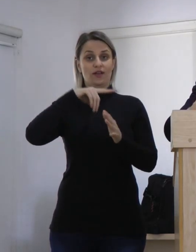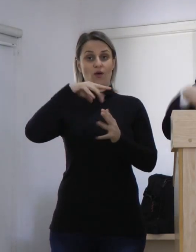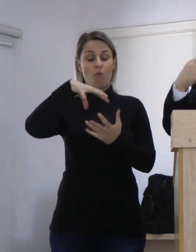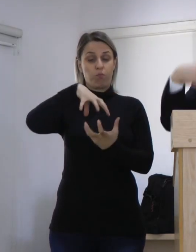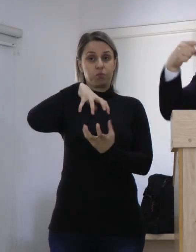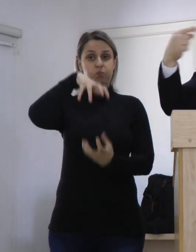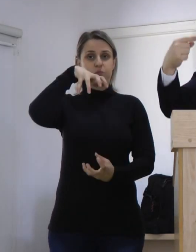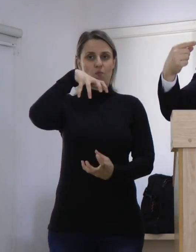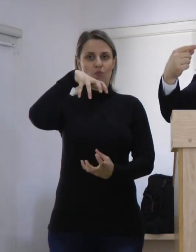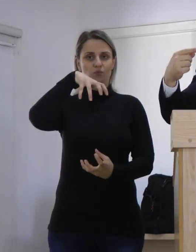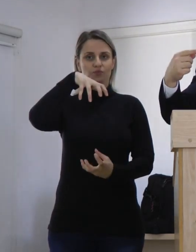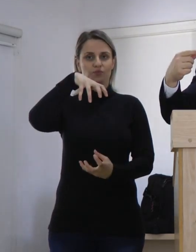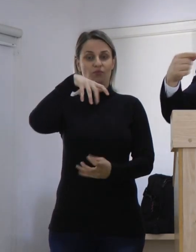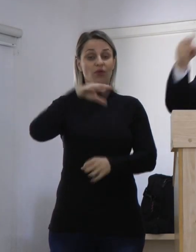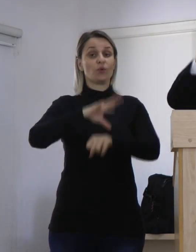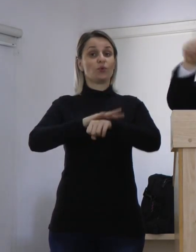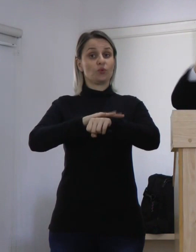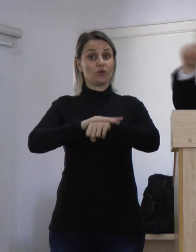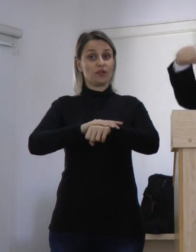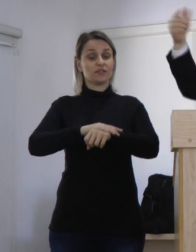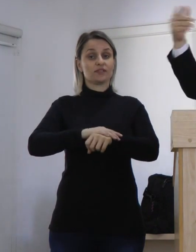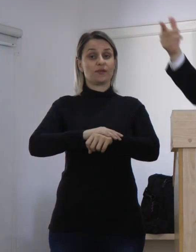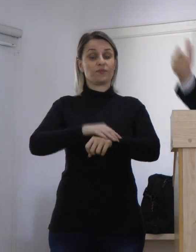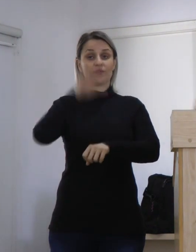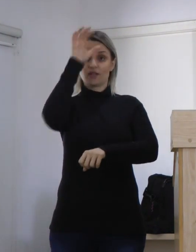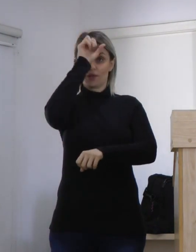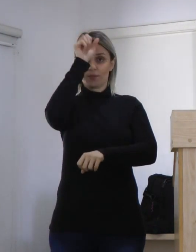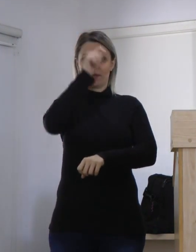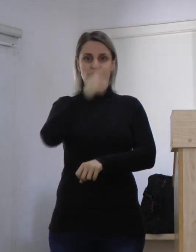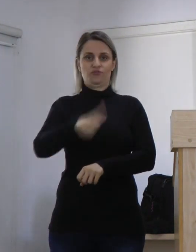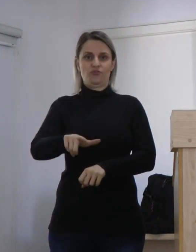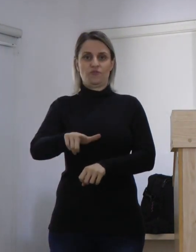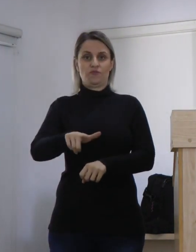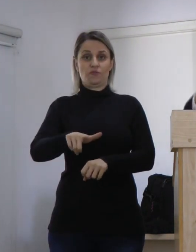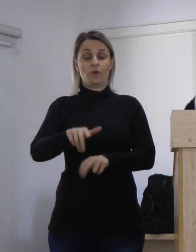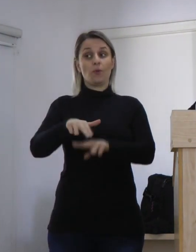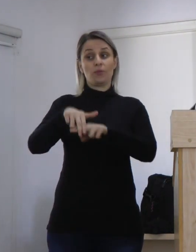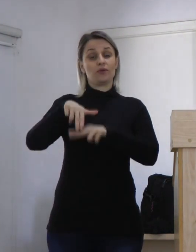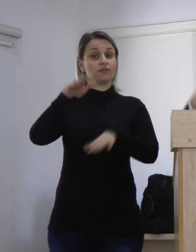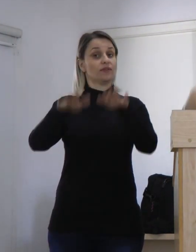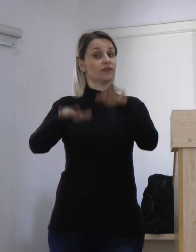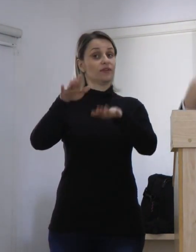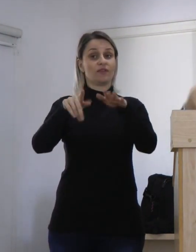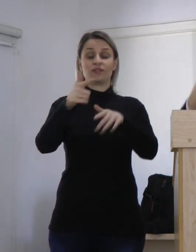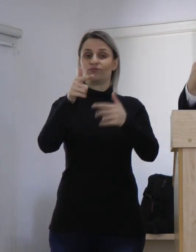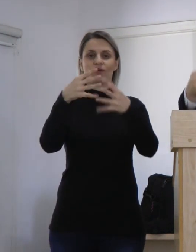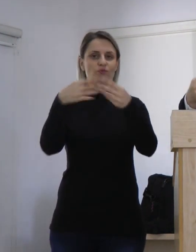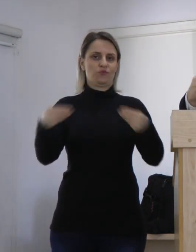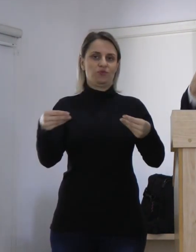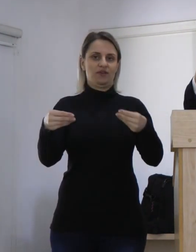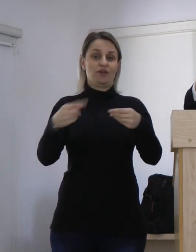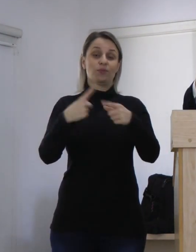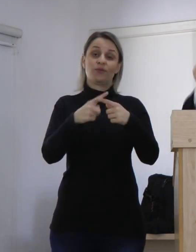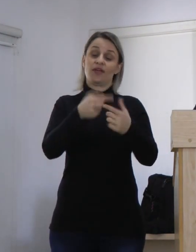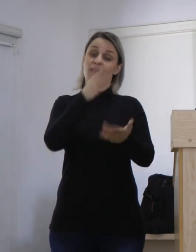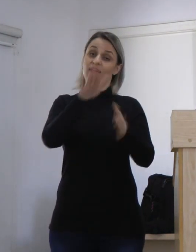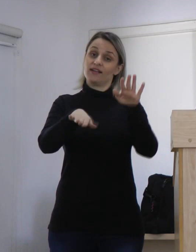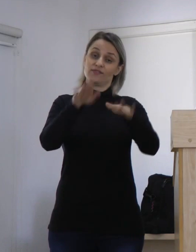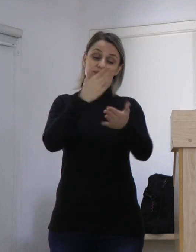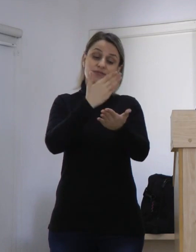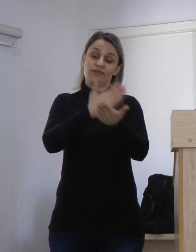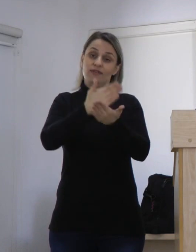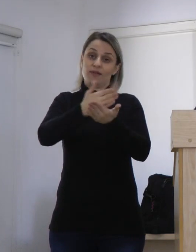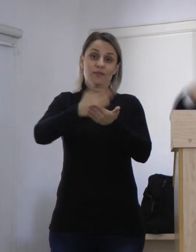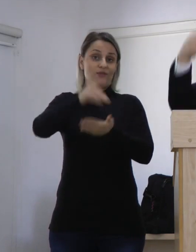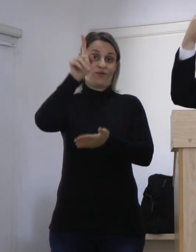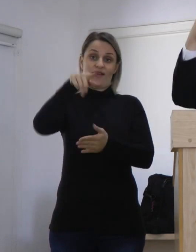A doença nos reeduca. Por isso que nem todo mundo fica curado. Porque às vezes o nosso tratamento já é a própria doença, já é a própria